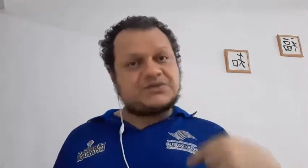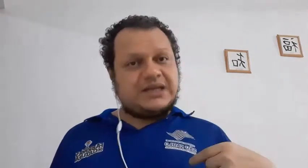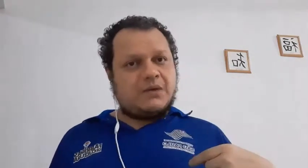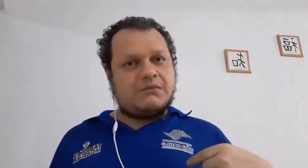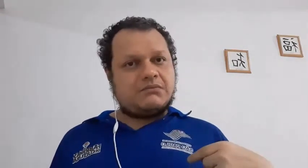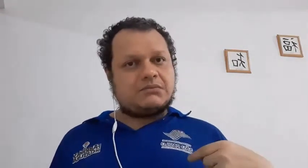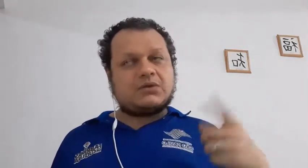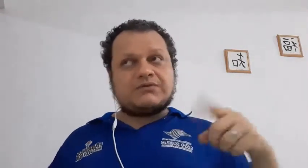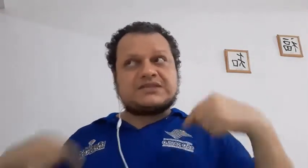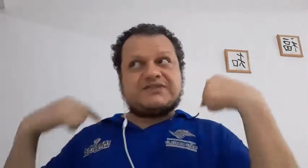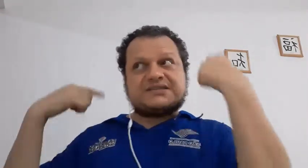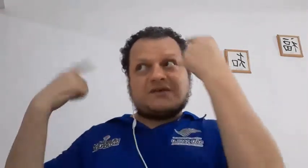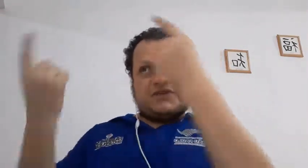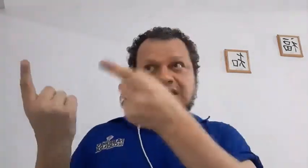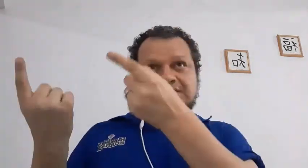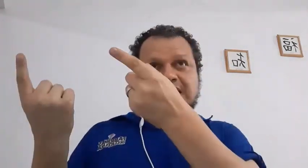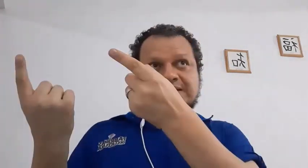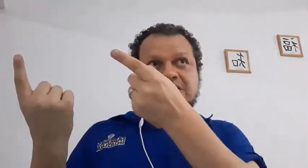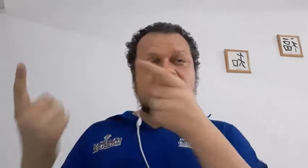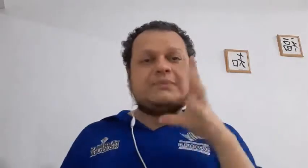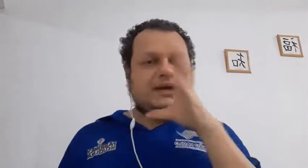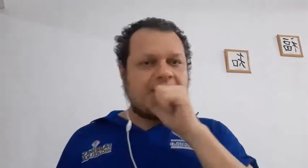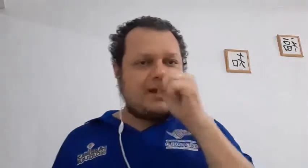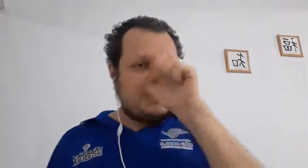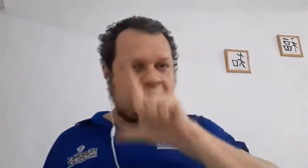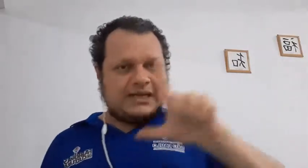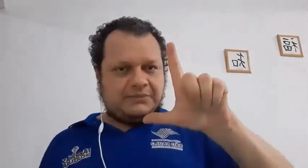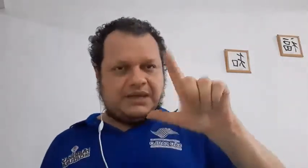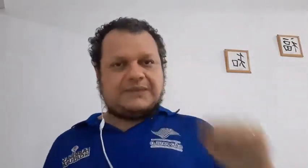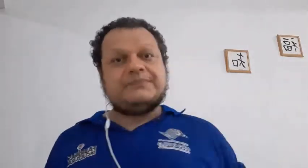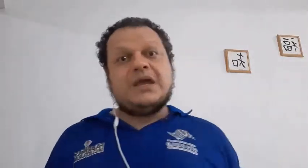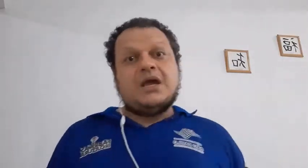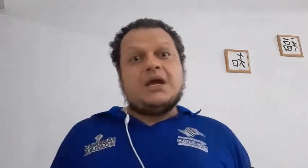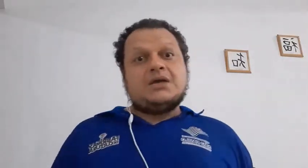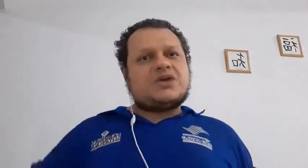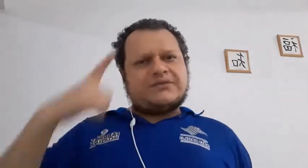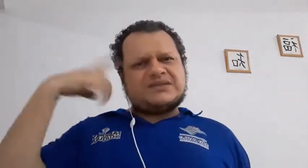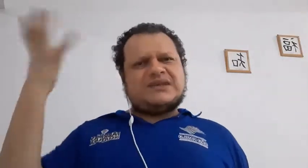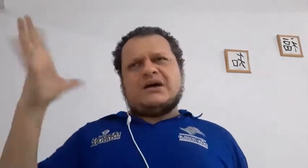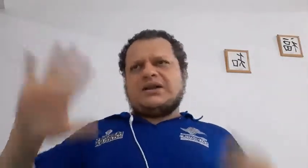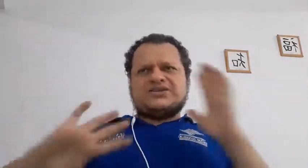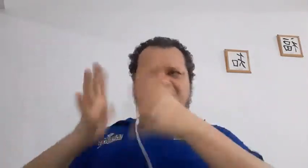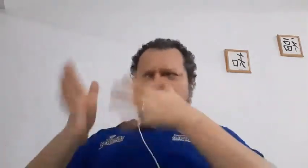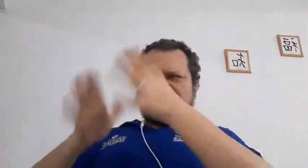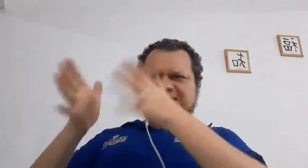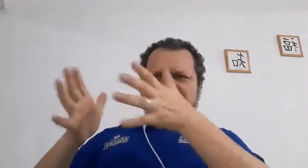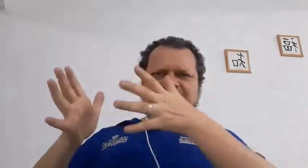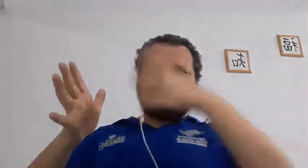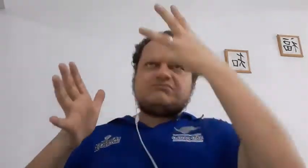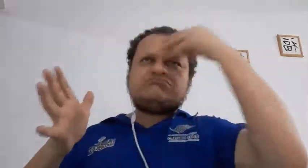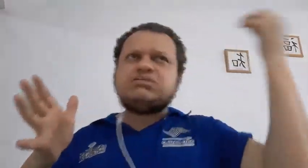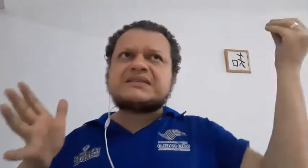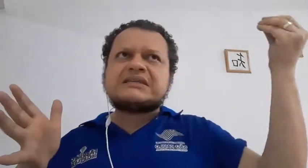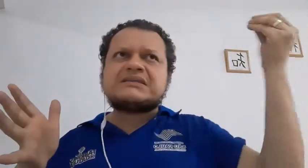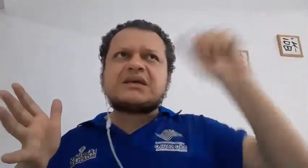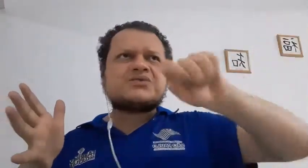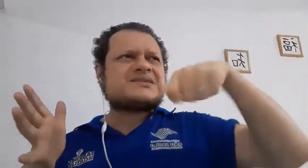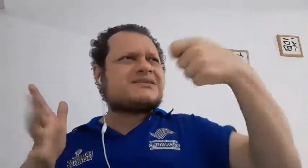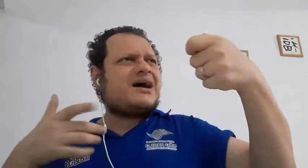sinal. Então, quando você vai se referir à cidade de Limeira, Limeira. Só que você, na hora de estar sinalizando, esqueci o sinal